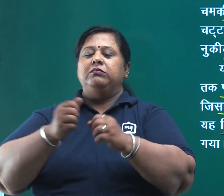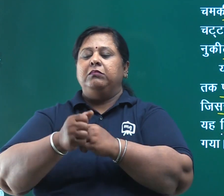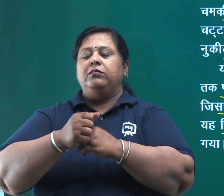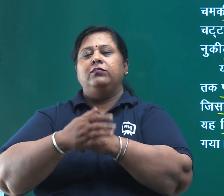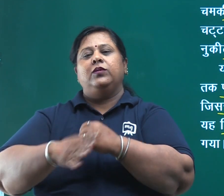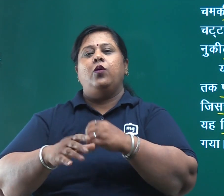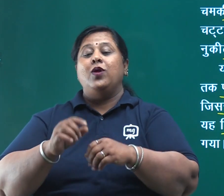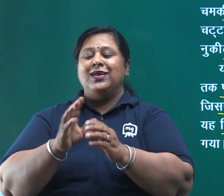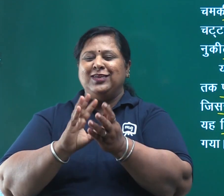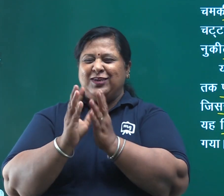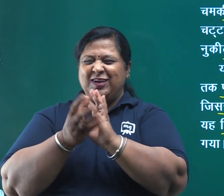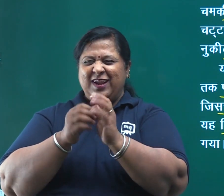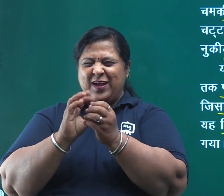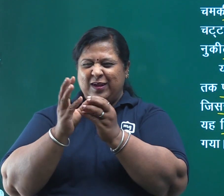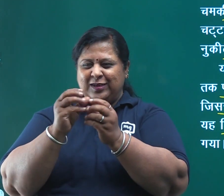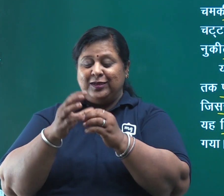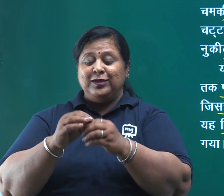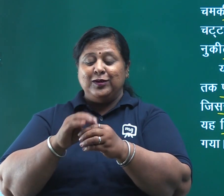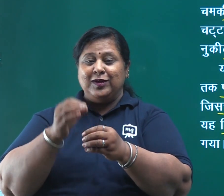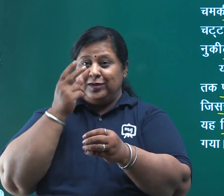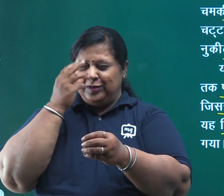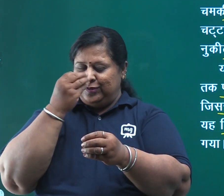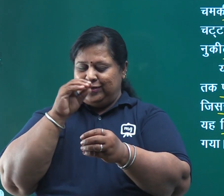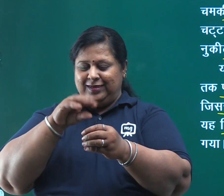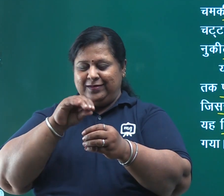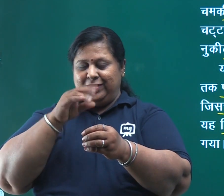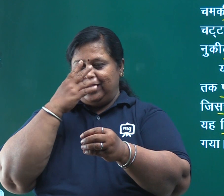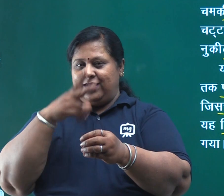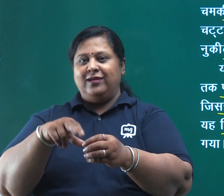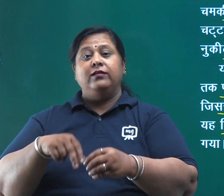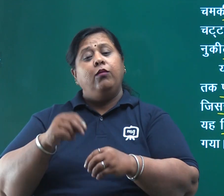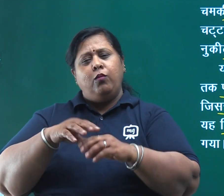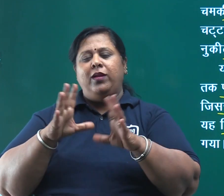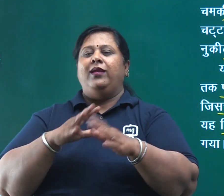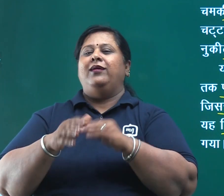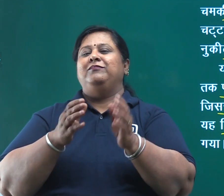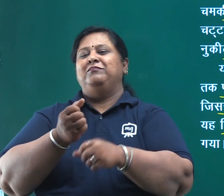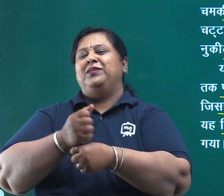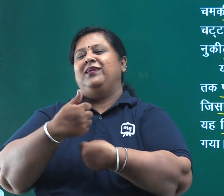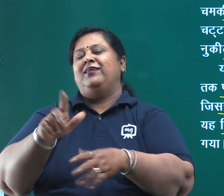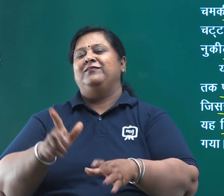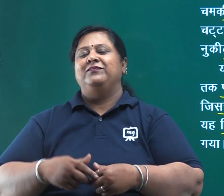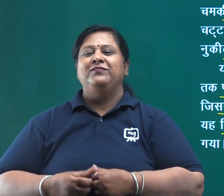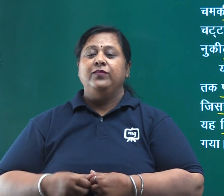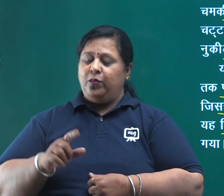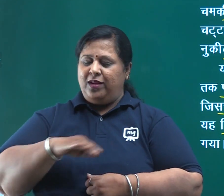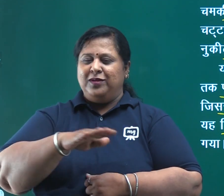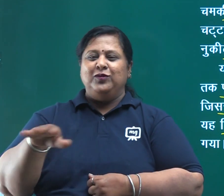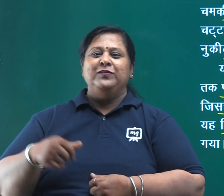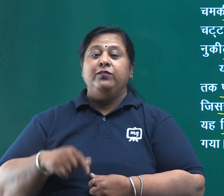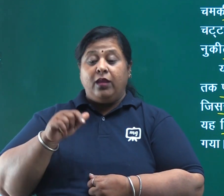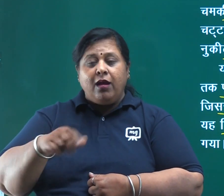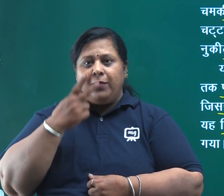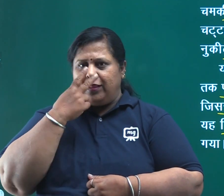और यह चिकना और चमकदार बन गया। तो प्यारे बच्चों, यह